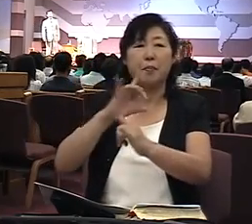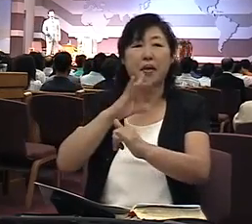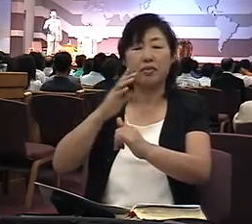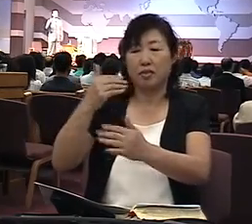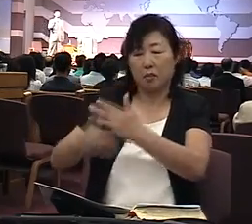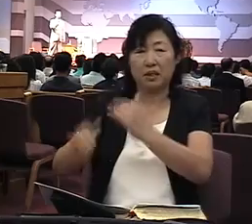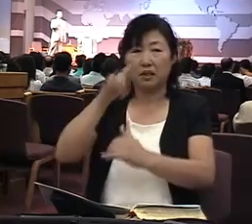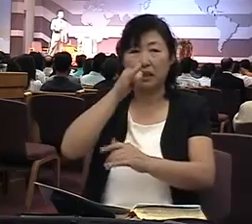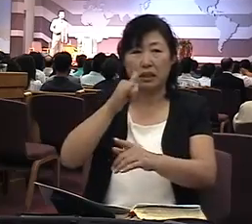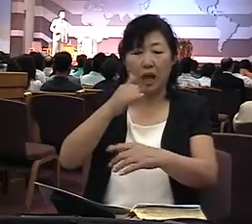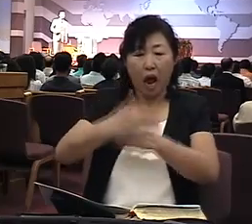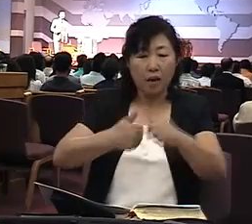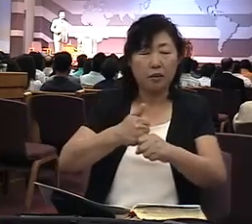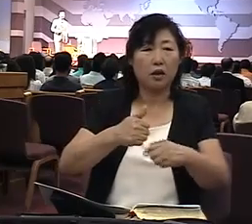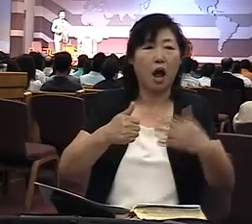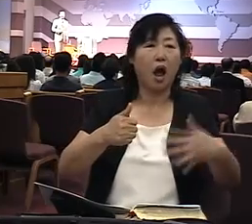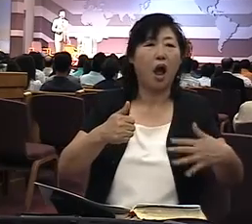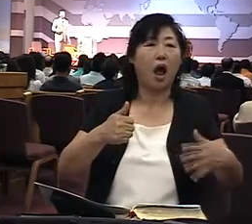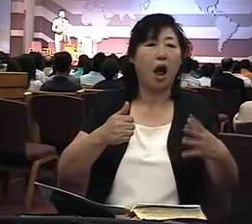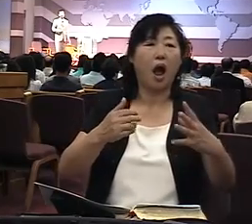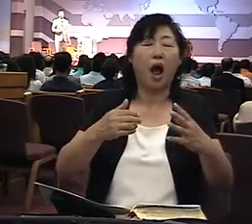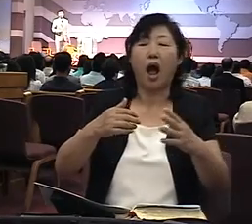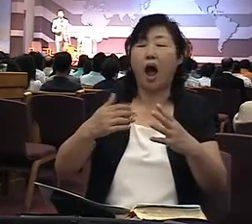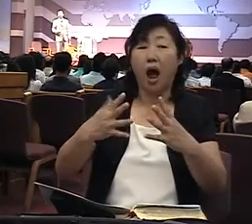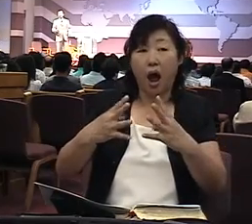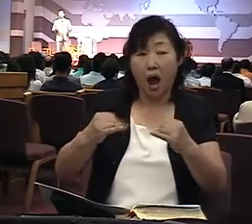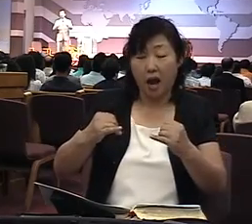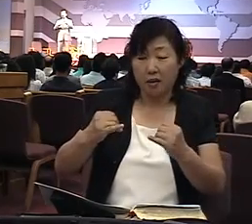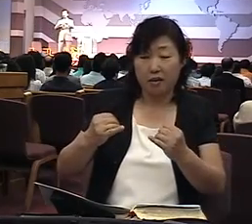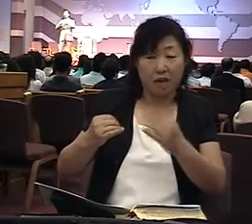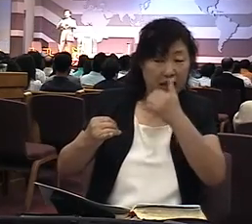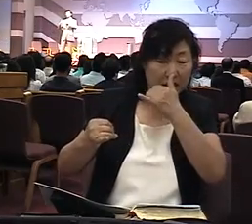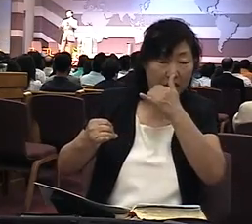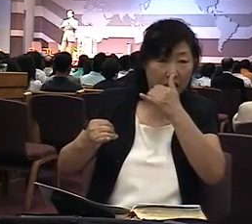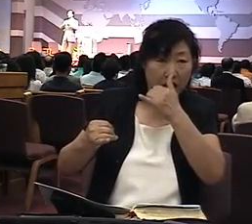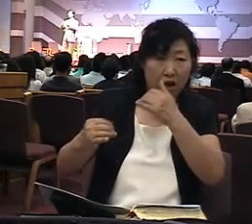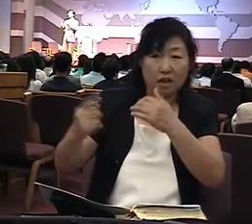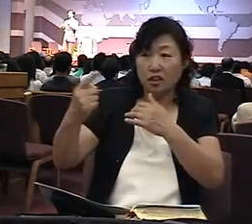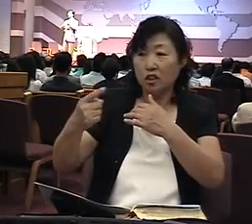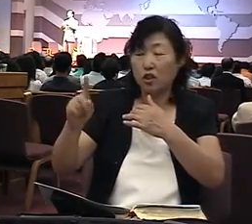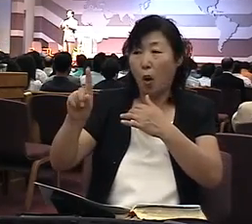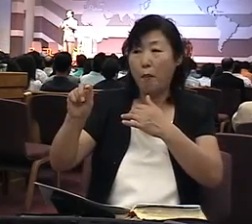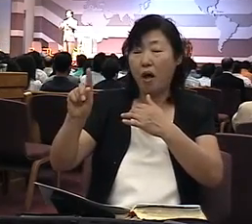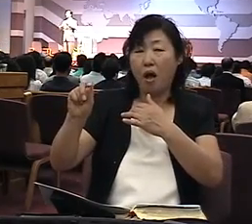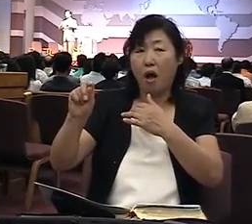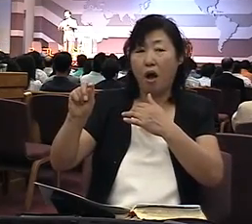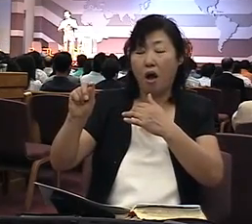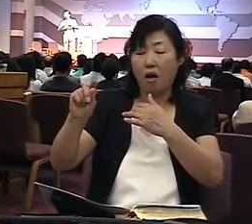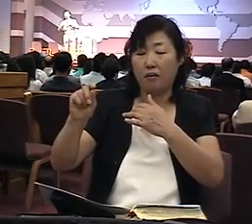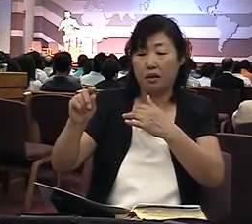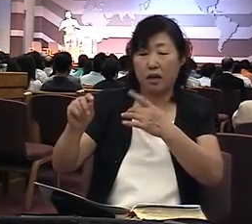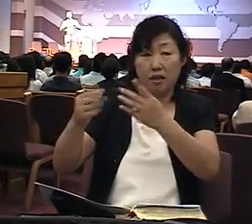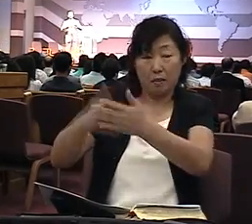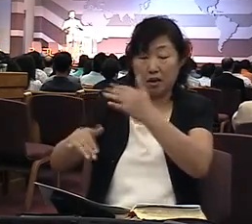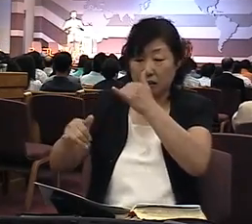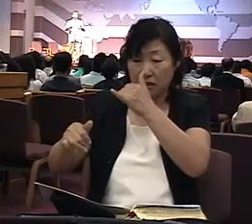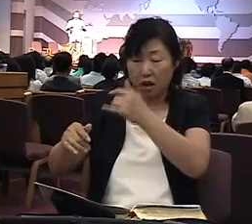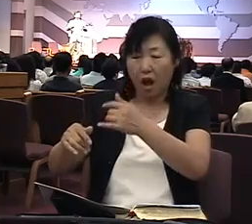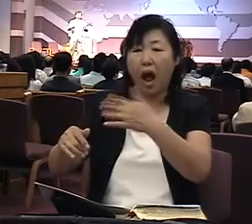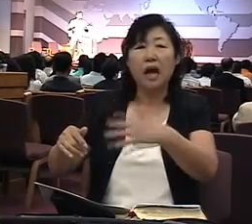기드온에게 아직도 많다고 하십니다. 그래서 그들을 이제 숫자를 필터, 거리기 위해서